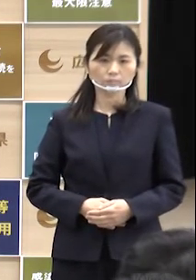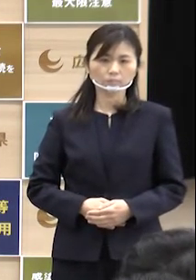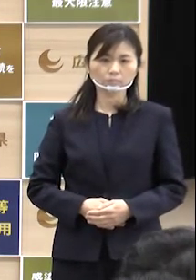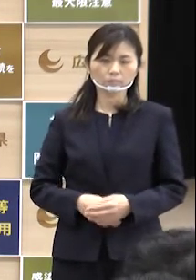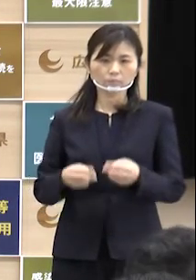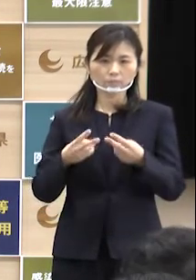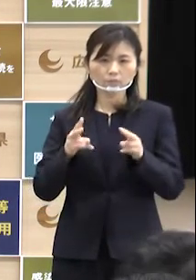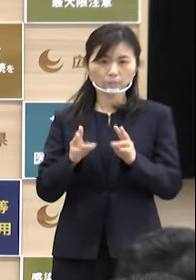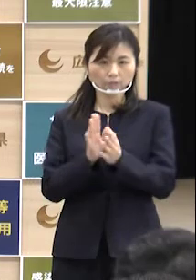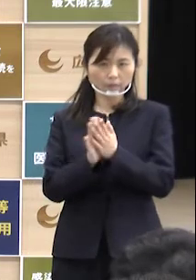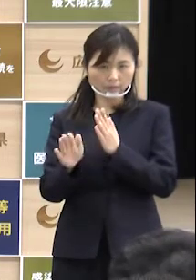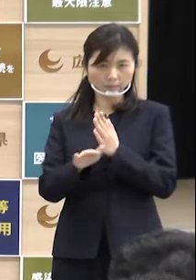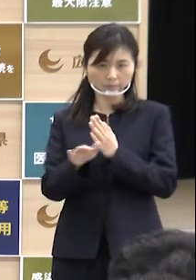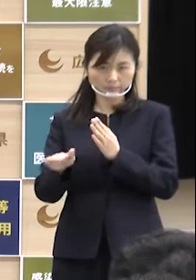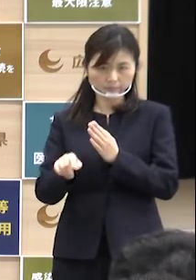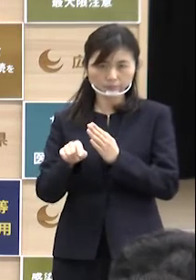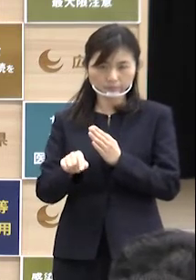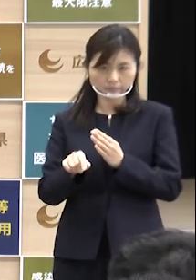広島県ではですね、